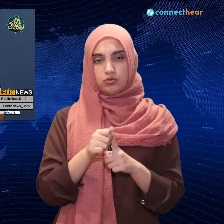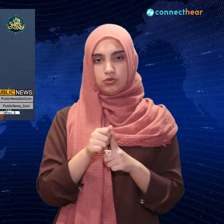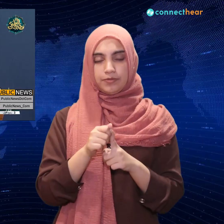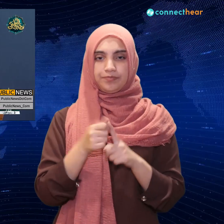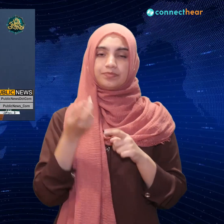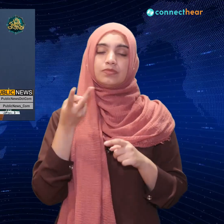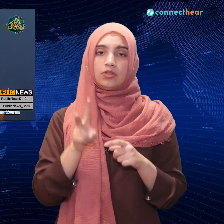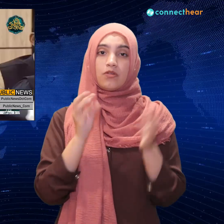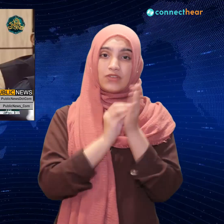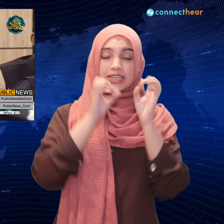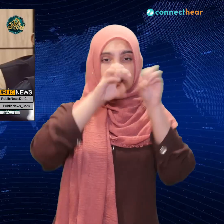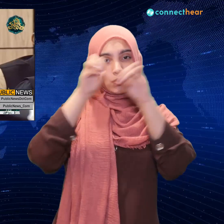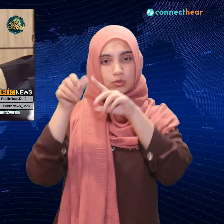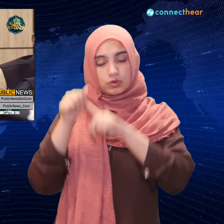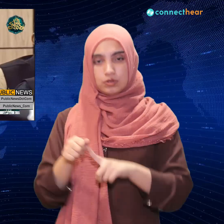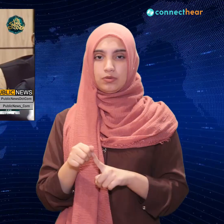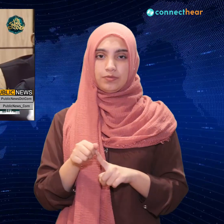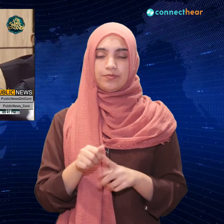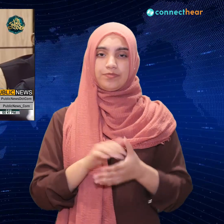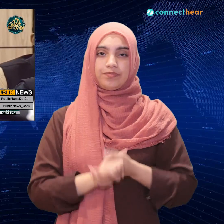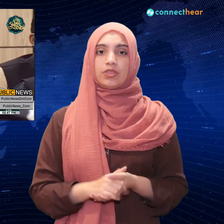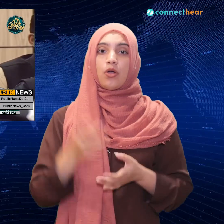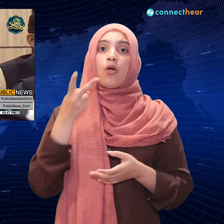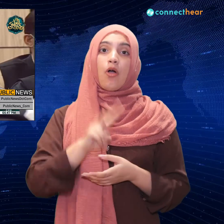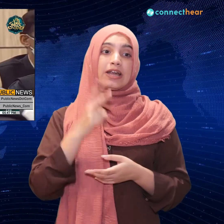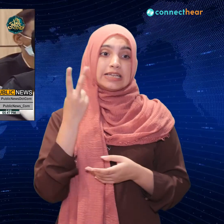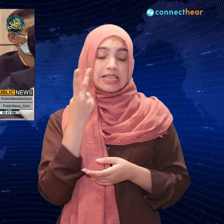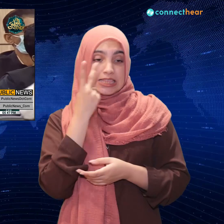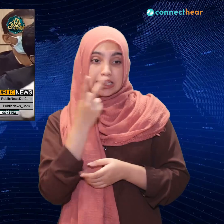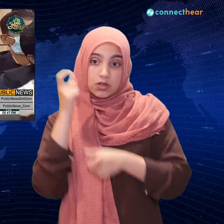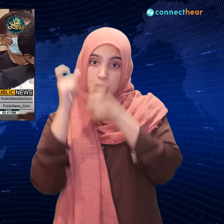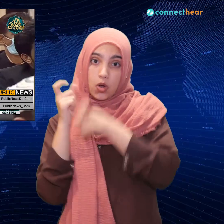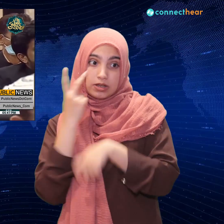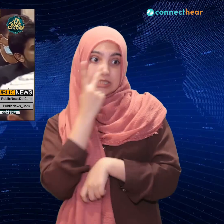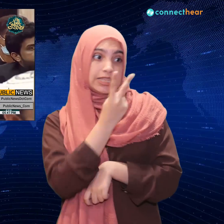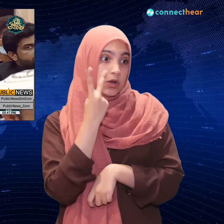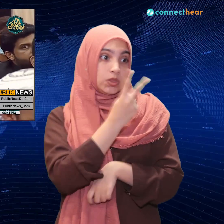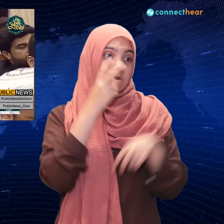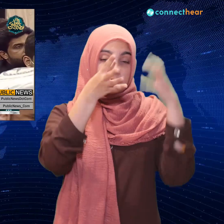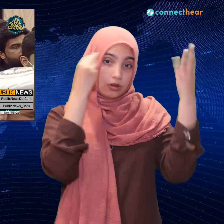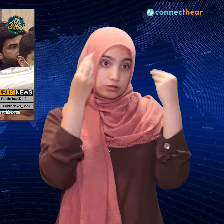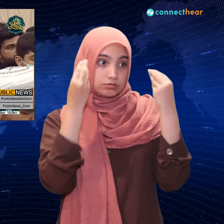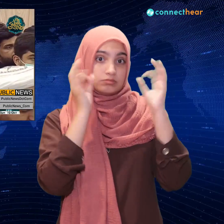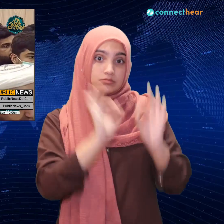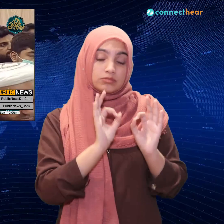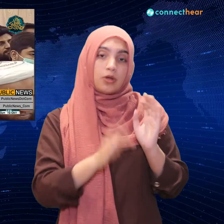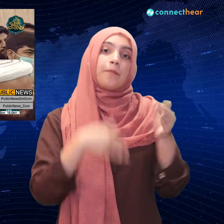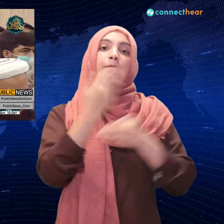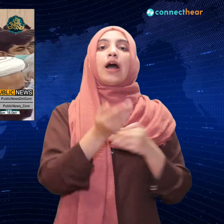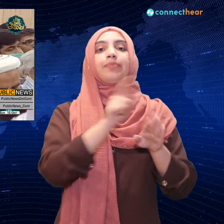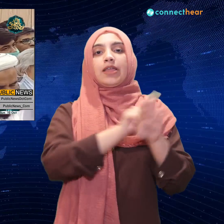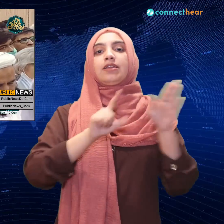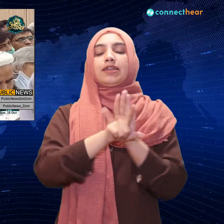اور پھر ان کو دیکھتے دیکھتے لوگ لیڈر بن گئے. اگر آپ وہ فیز اسٹڈی کریں، یہ جو میں آپ کو بتا رہا ہوں